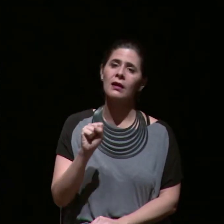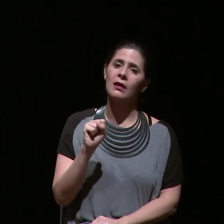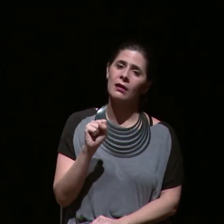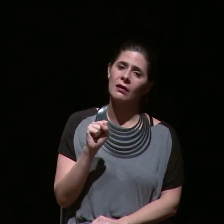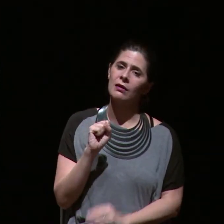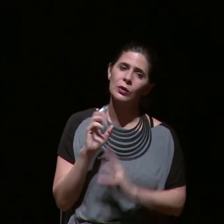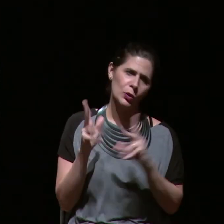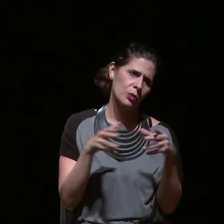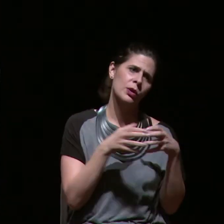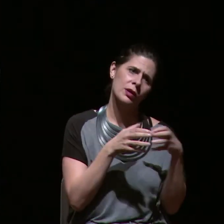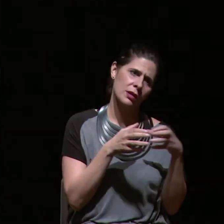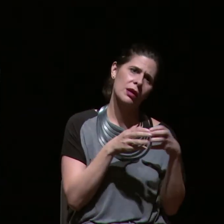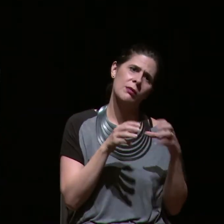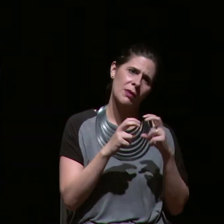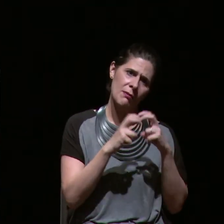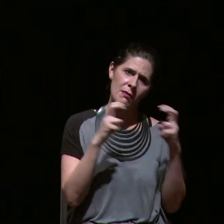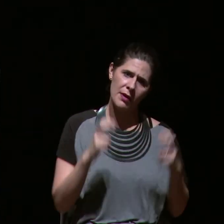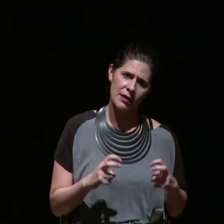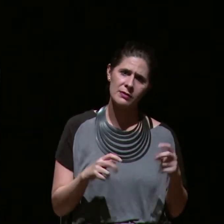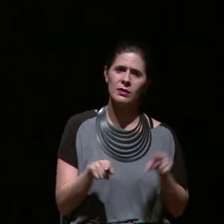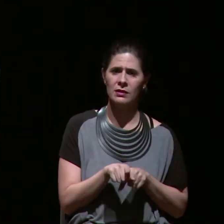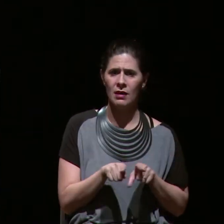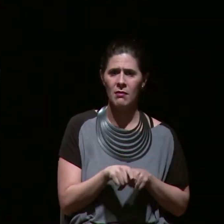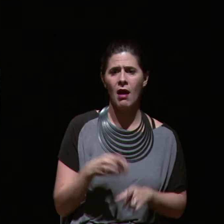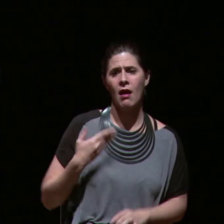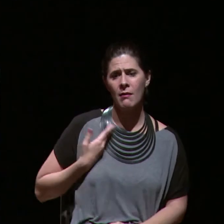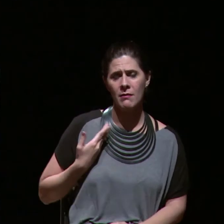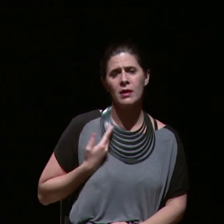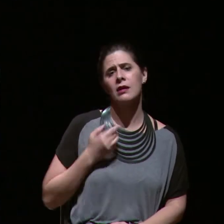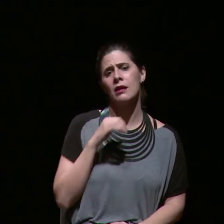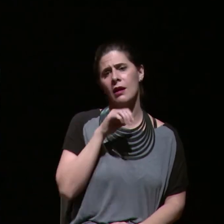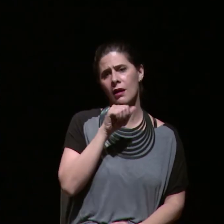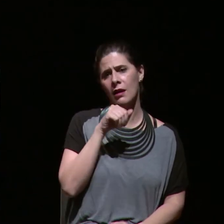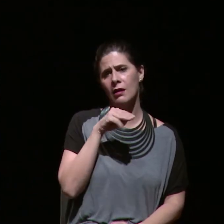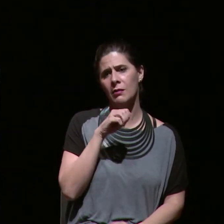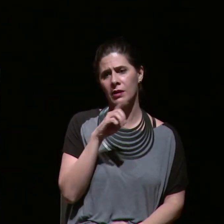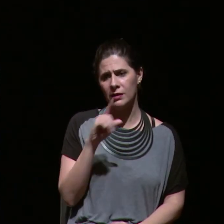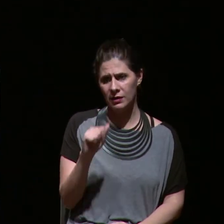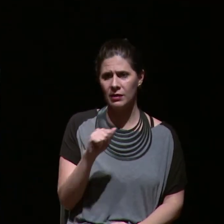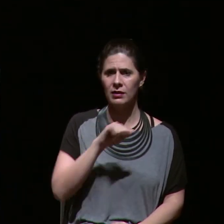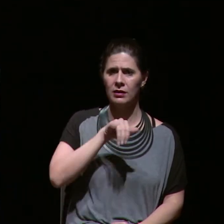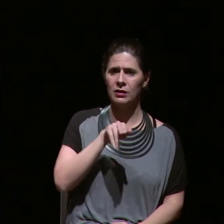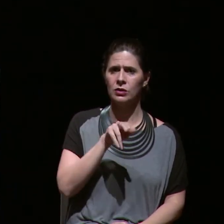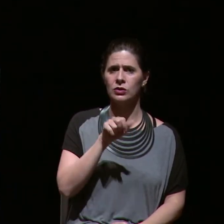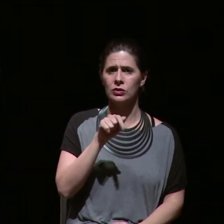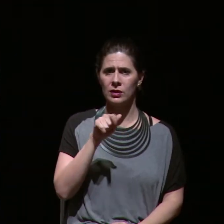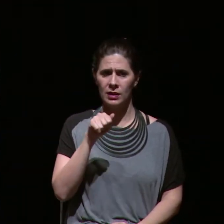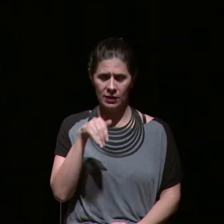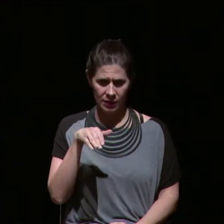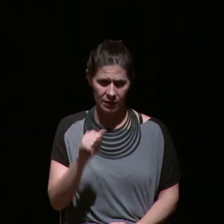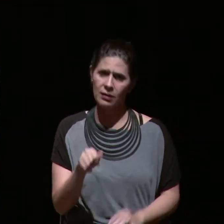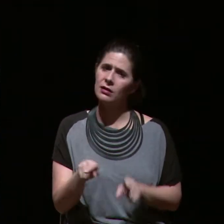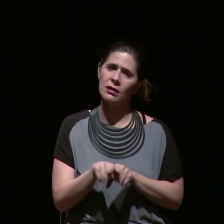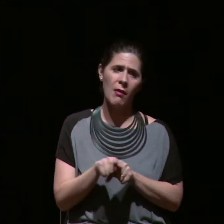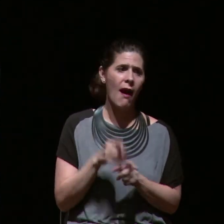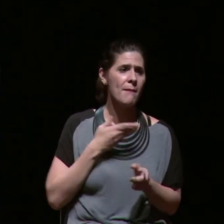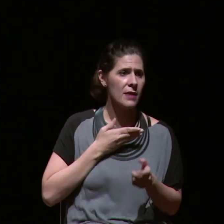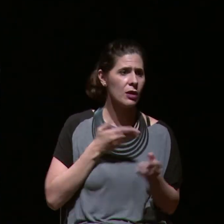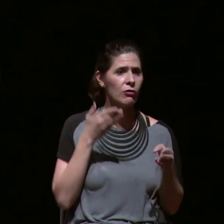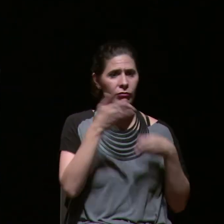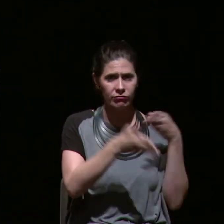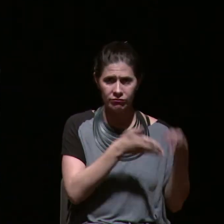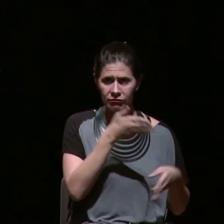meus colegas que fizeram suas falas, a Amanda e a Juliana, e aos meus amigos que vieram até aqui